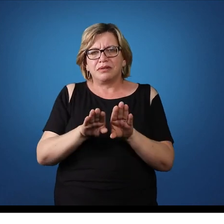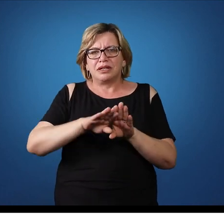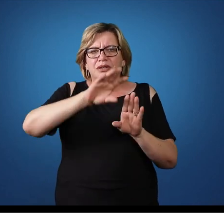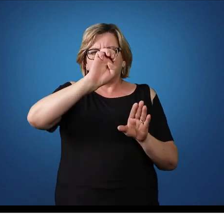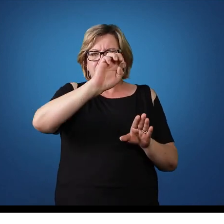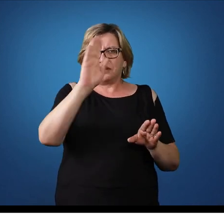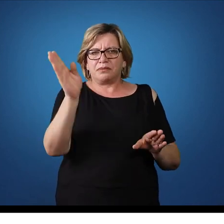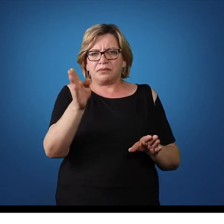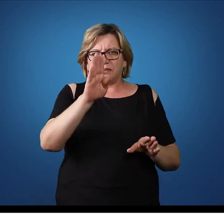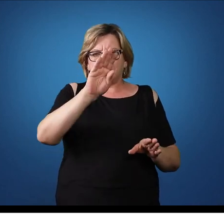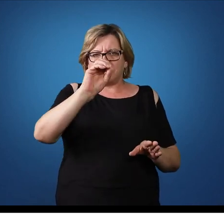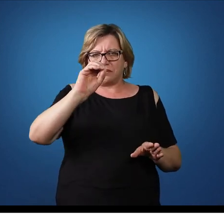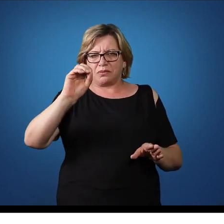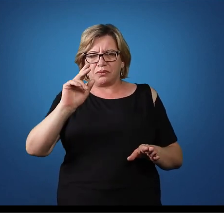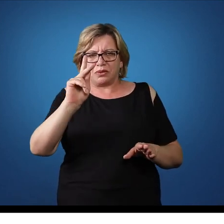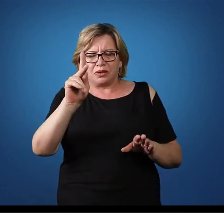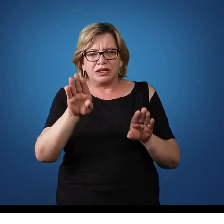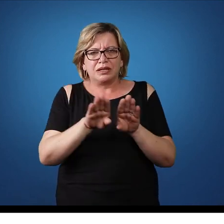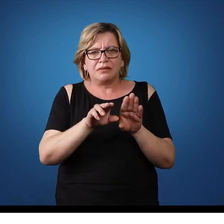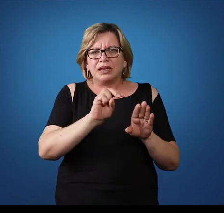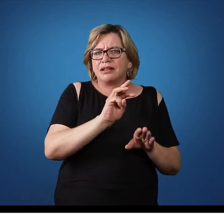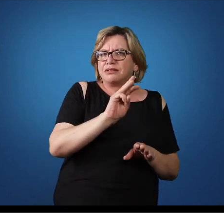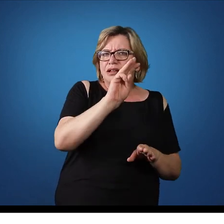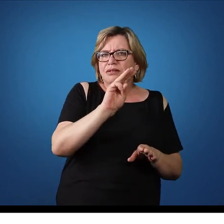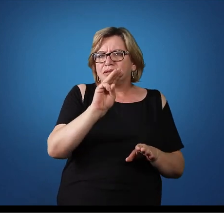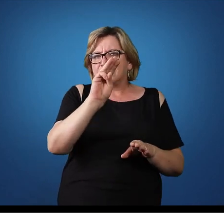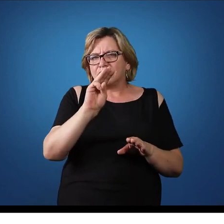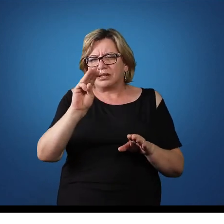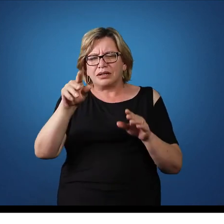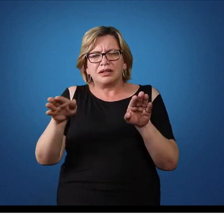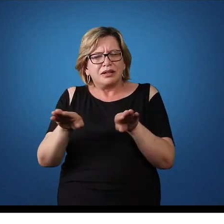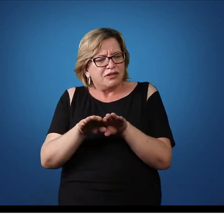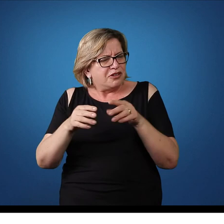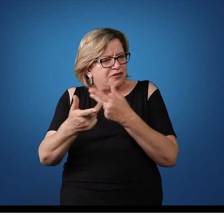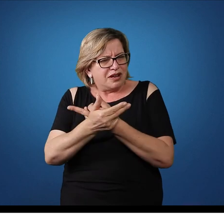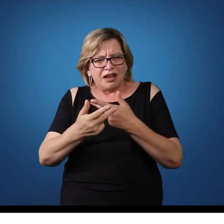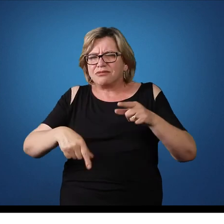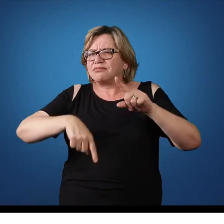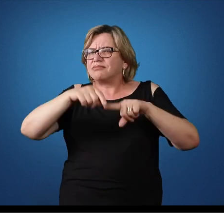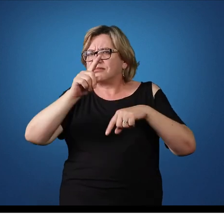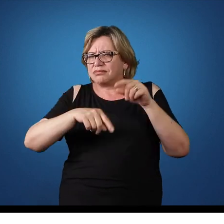vários links e subsídios que acompanham justamente a formação de